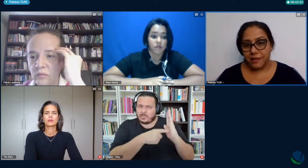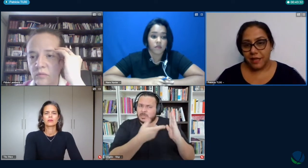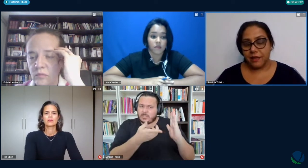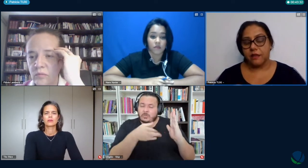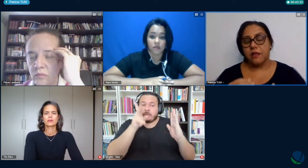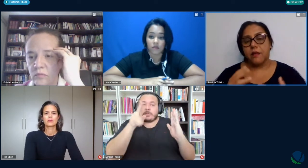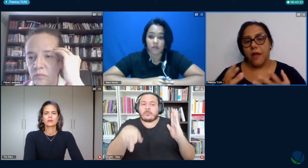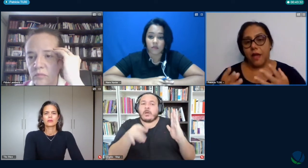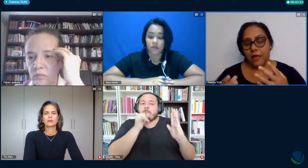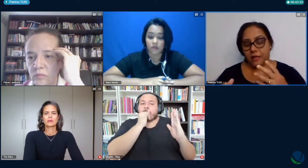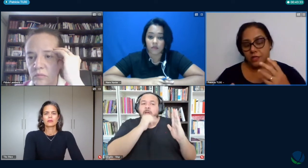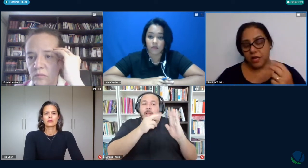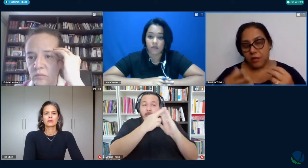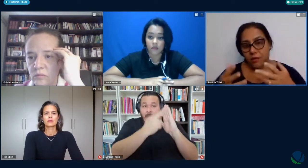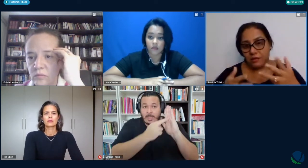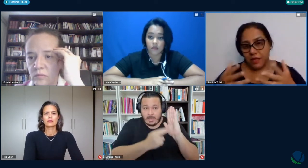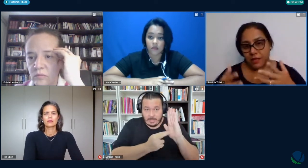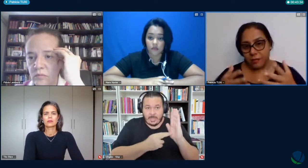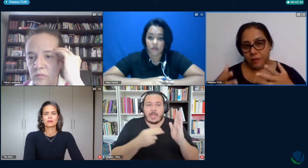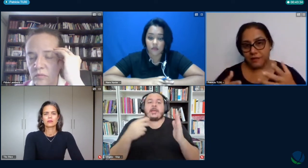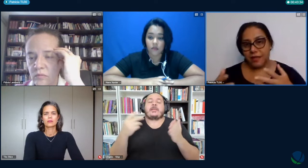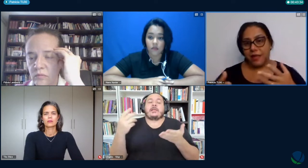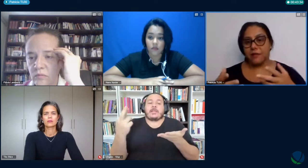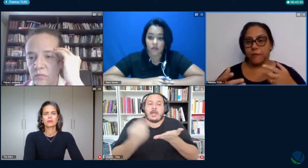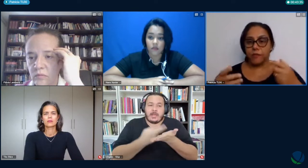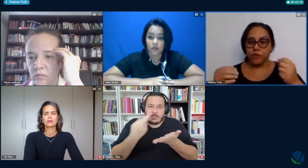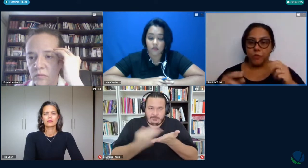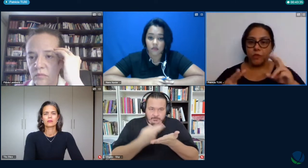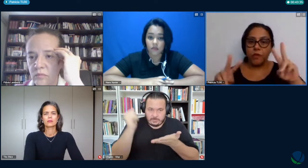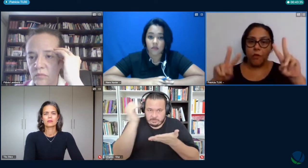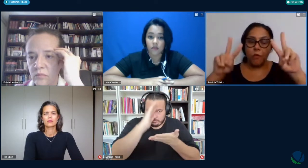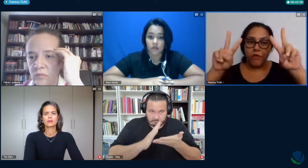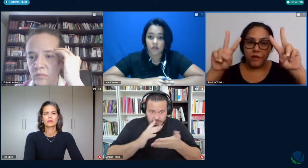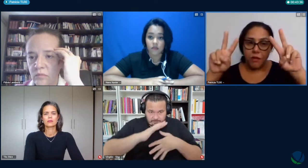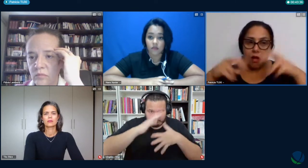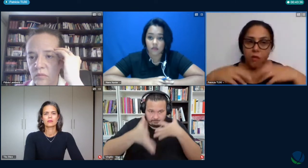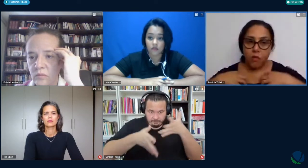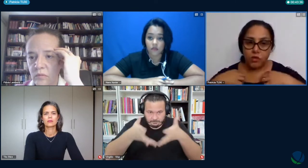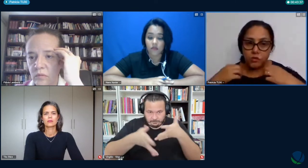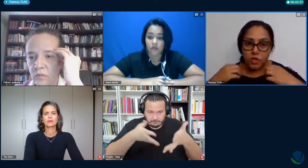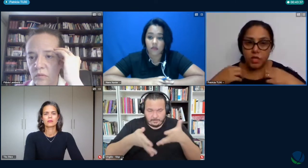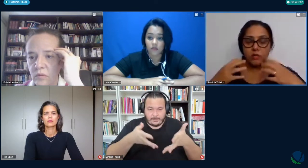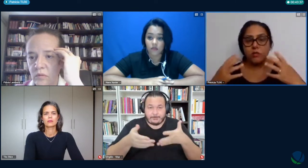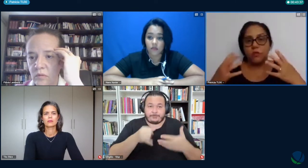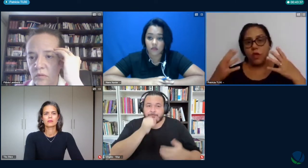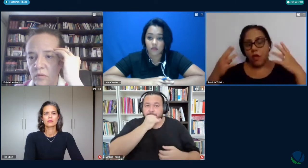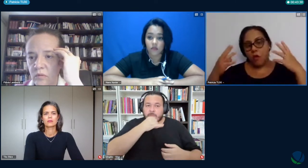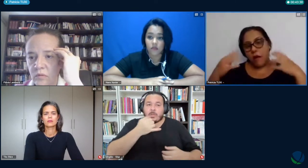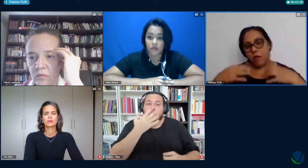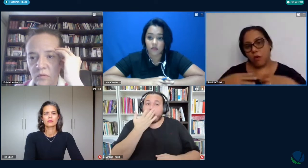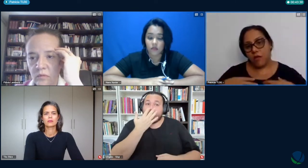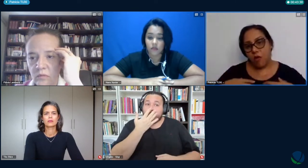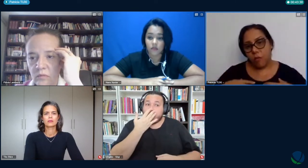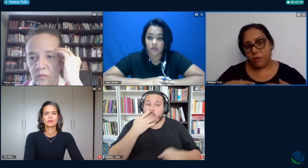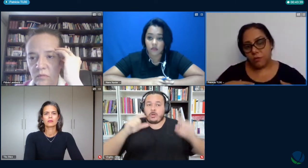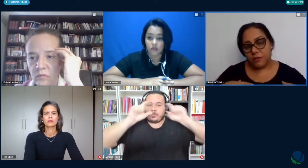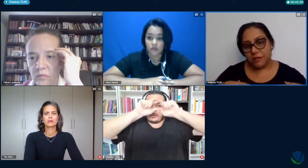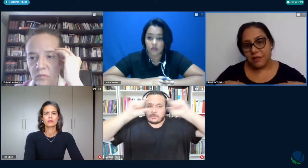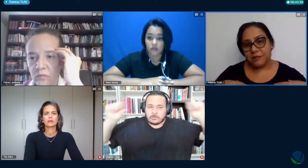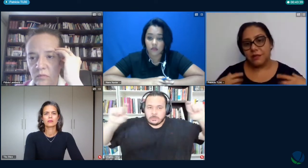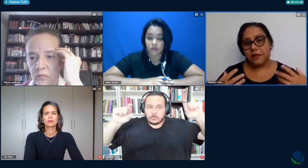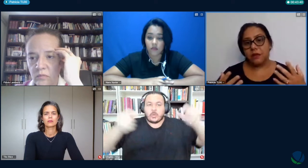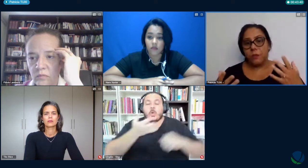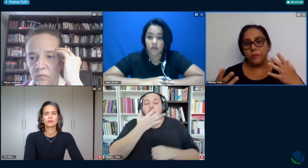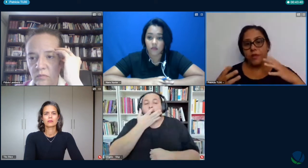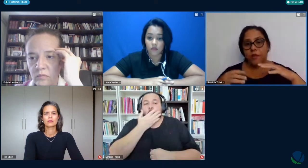Revista Brasileira de Língua de Sinais apresenta sobre qual a cor de um título, qual a cor da roupa de